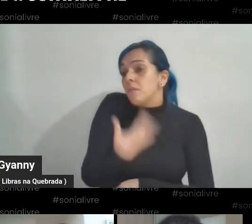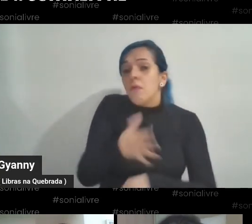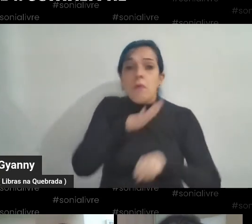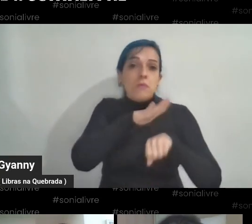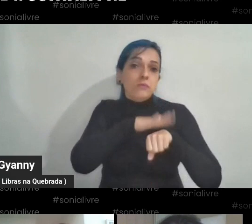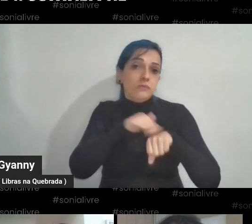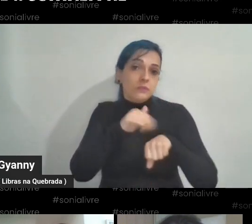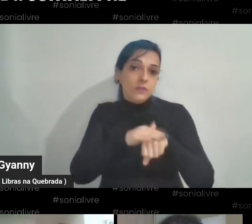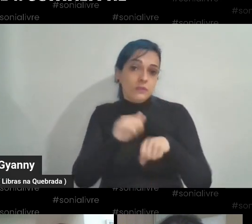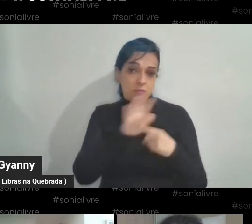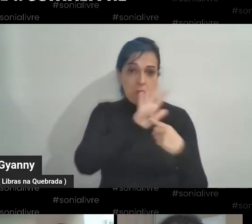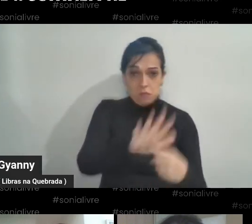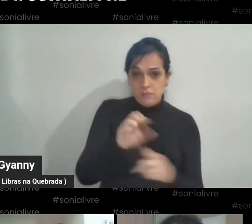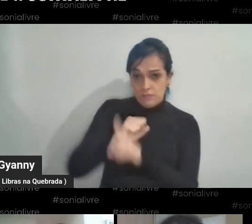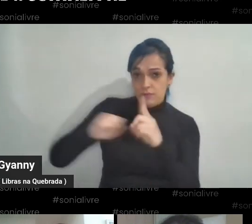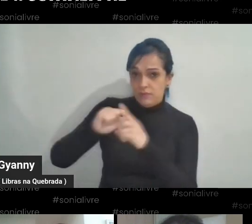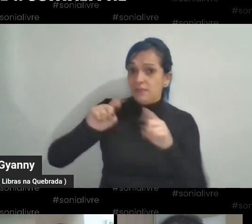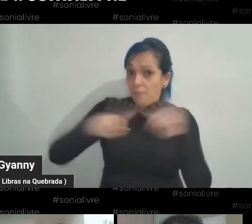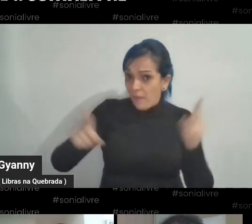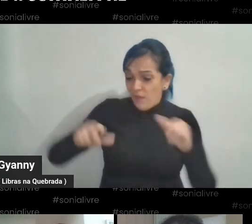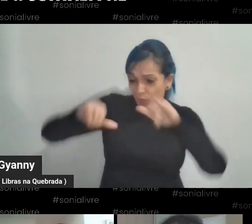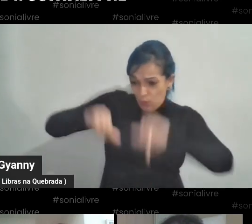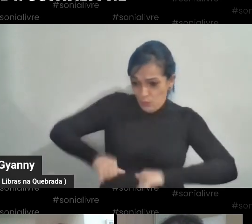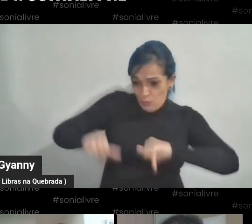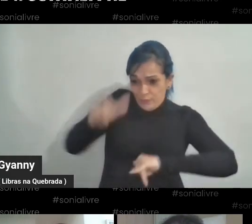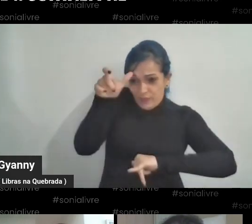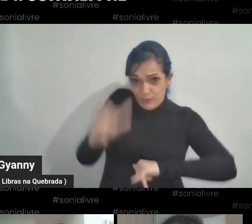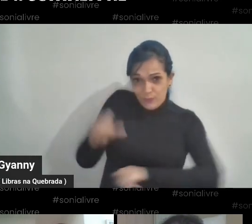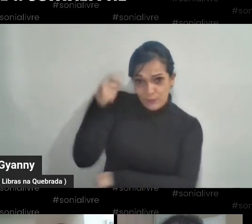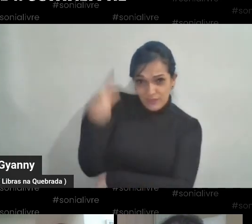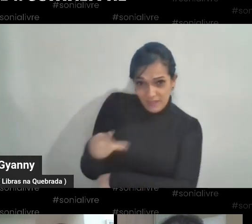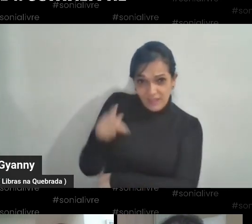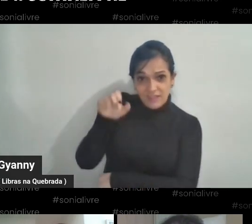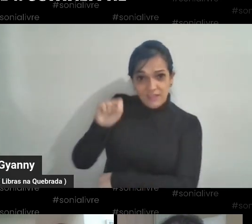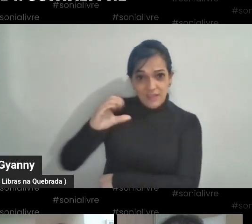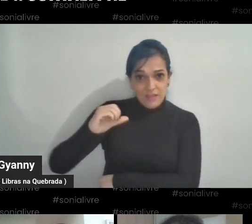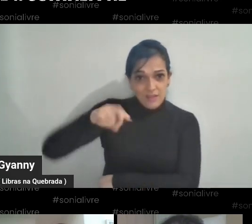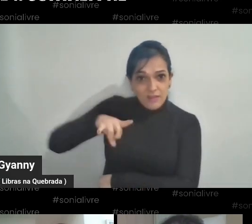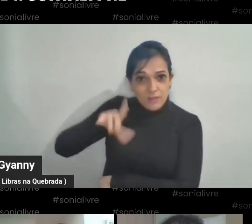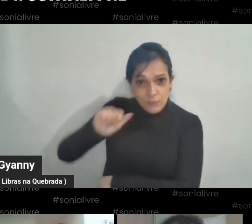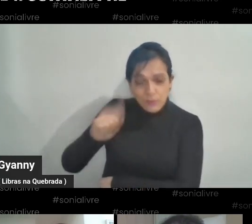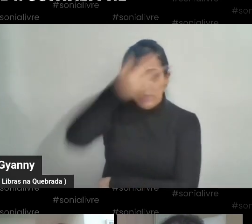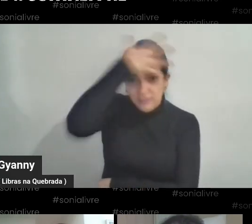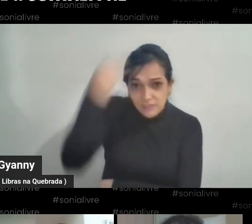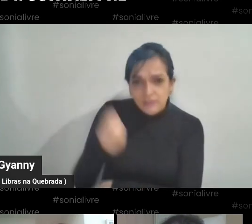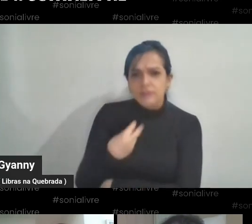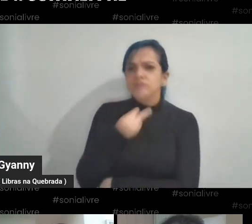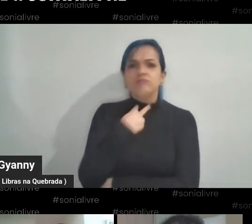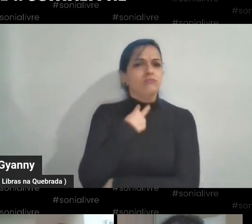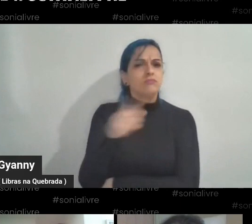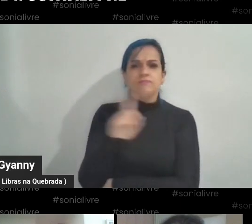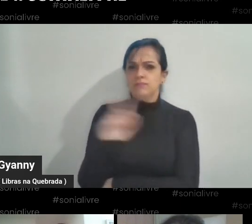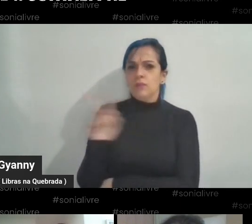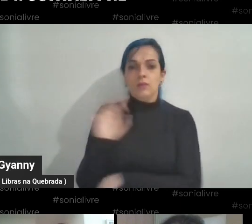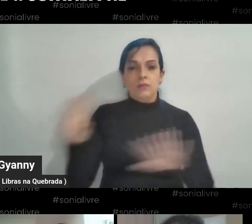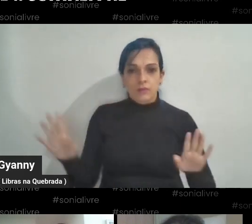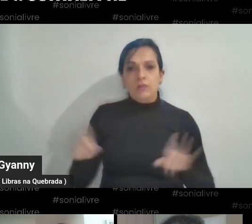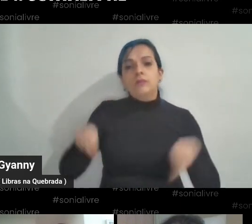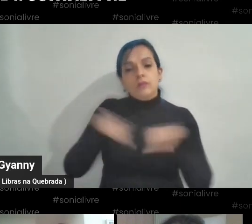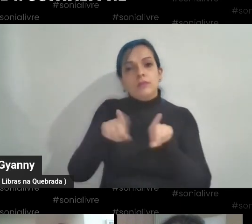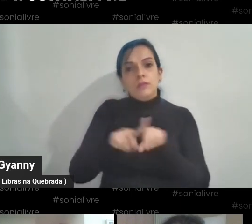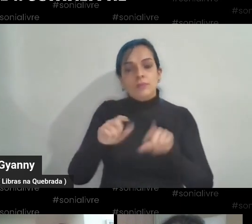acontecer. Mas o sofrimento da Sônia, isso não pode ser esquecido. E eu quero dizer para a família de